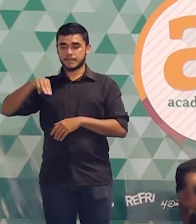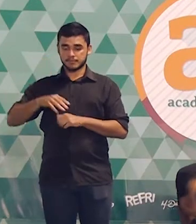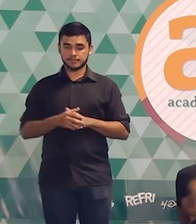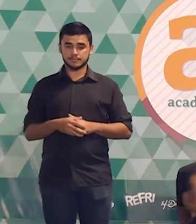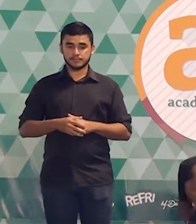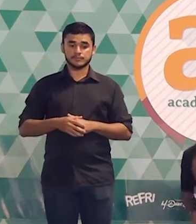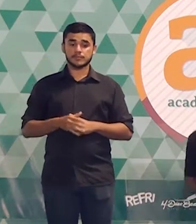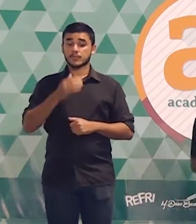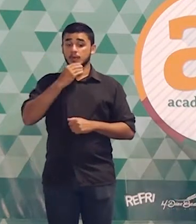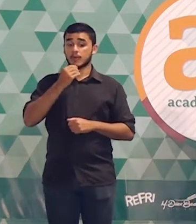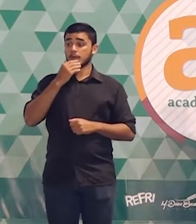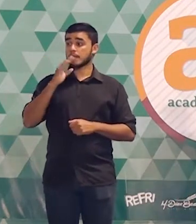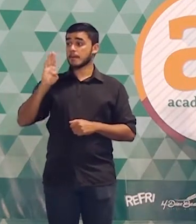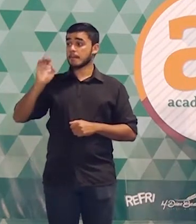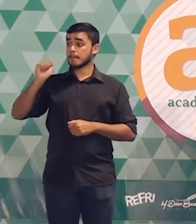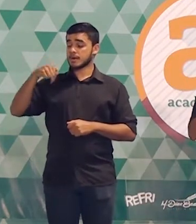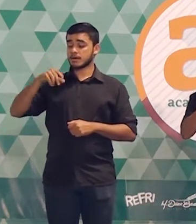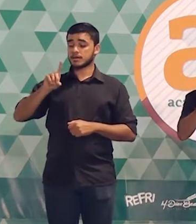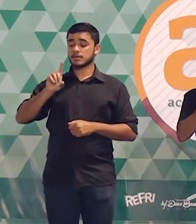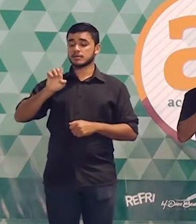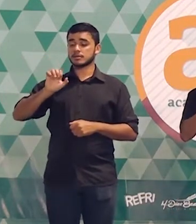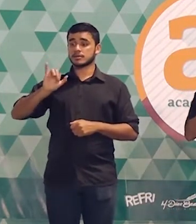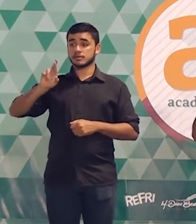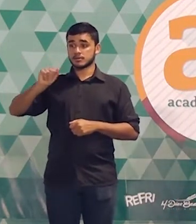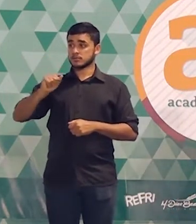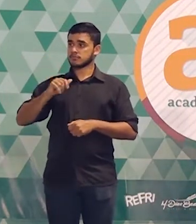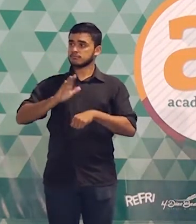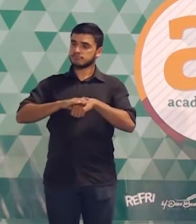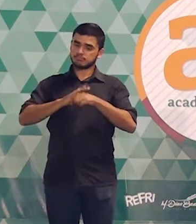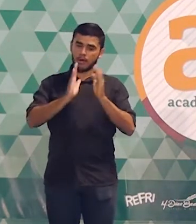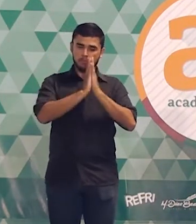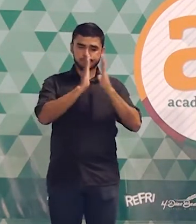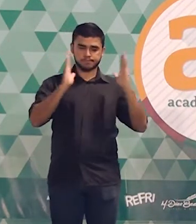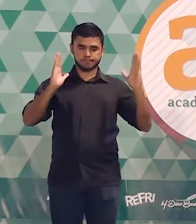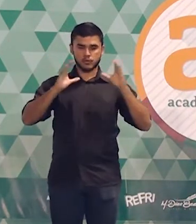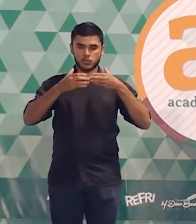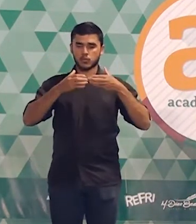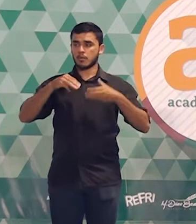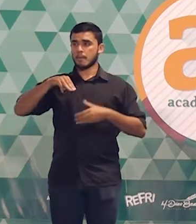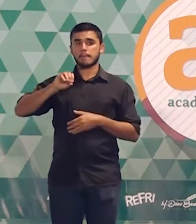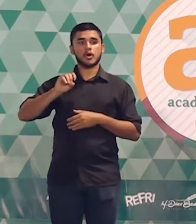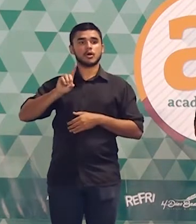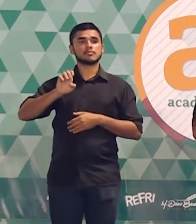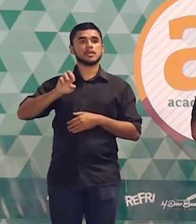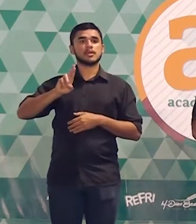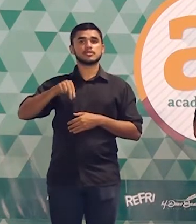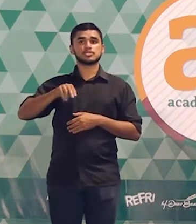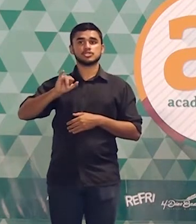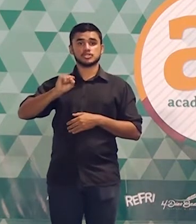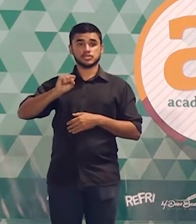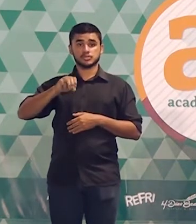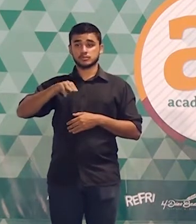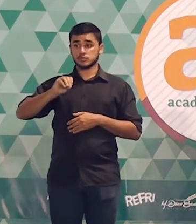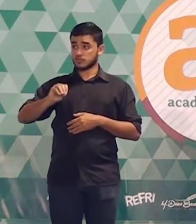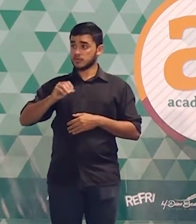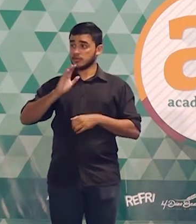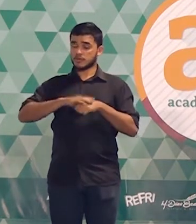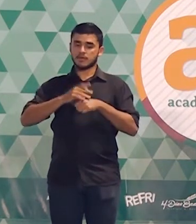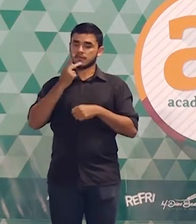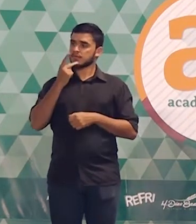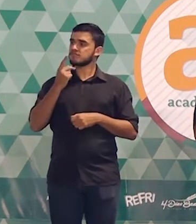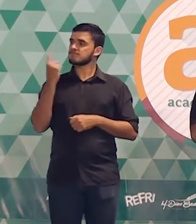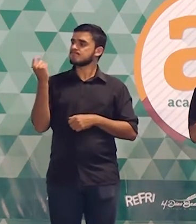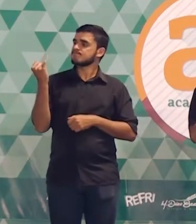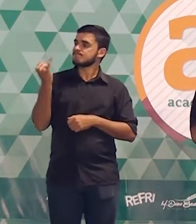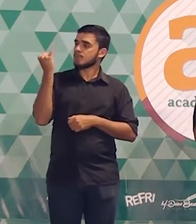E Manuel Bandeira, como está inserido no movimento modernista, ele sabe muito bem valorizar a expressão